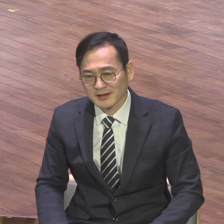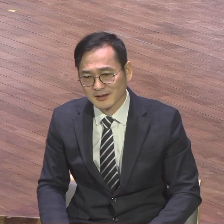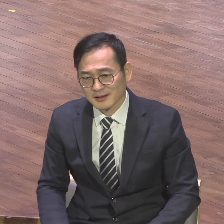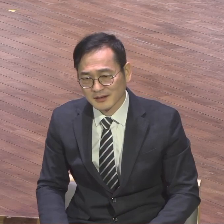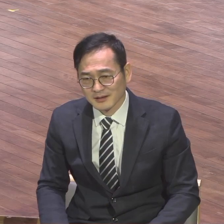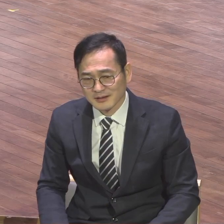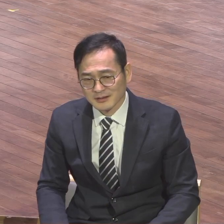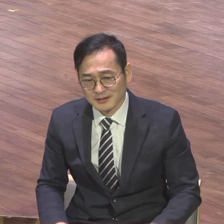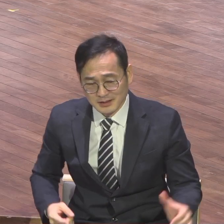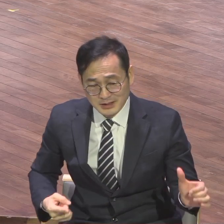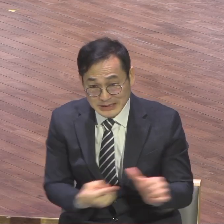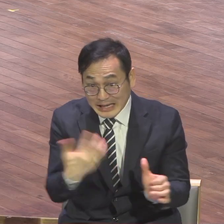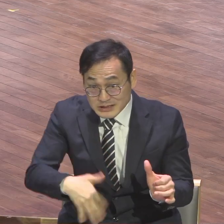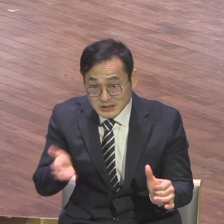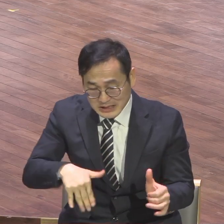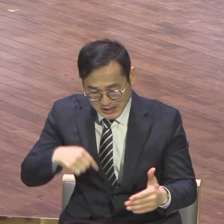살인하였느니.